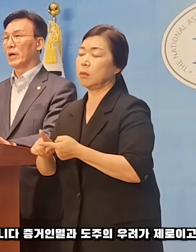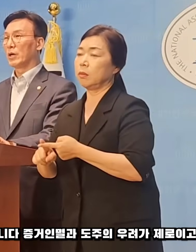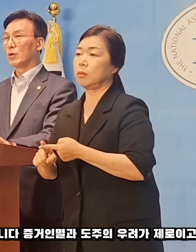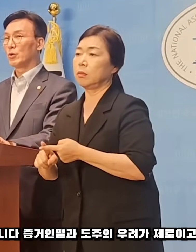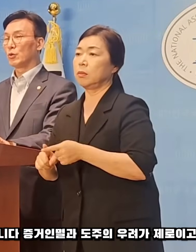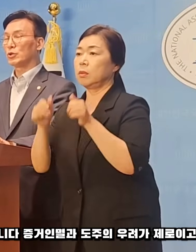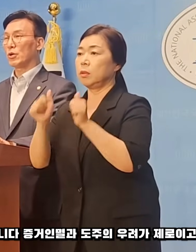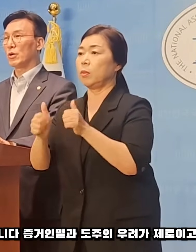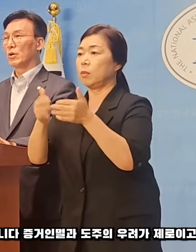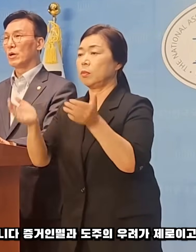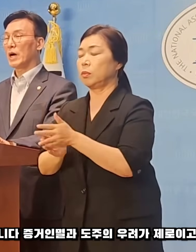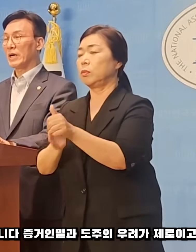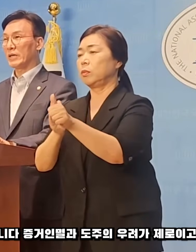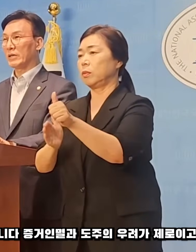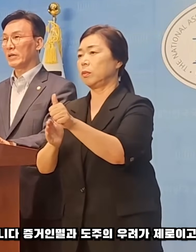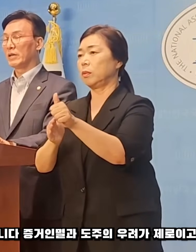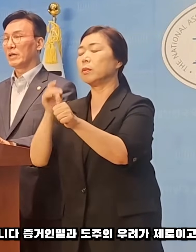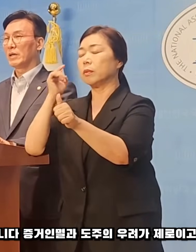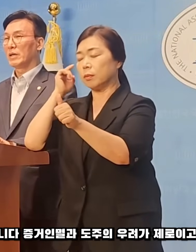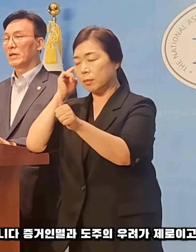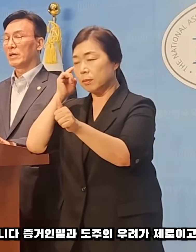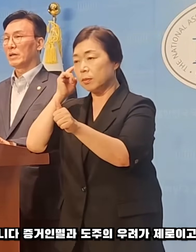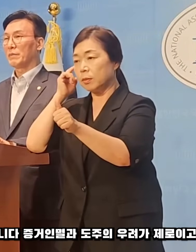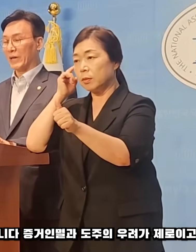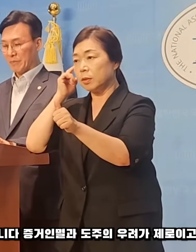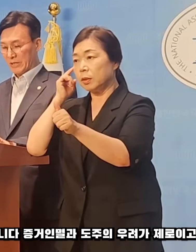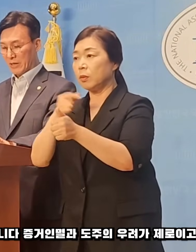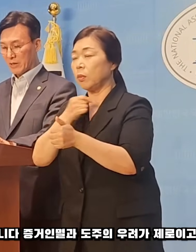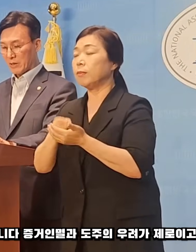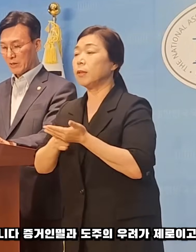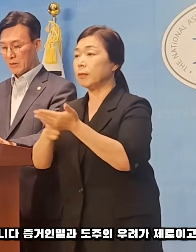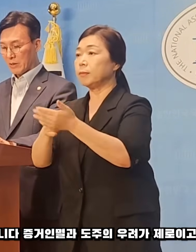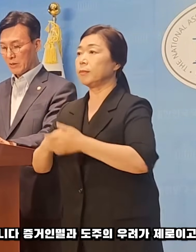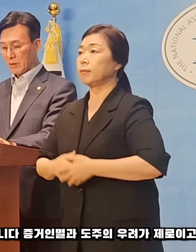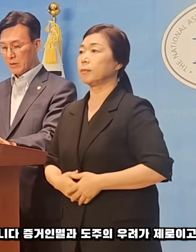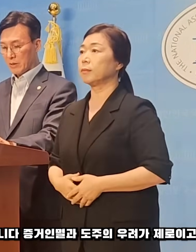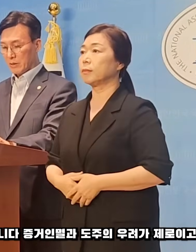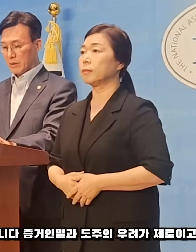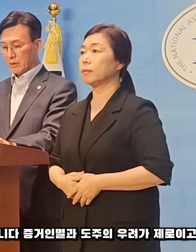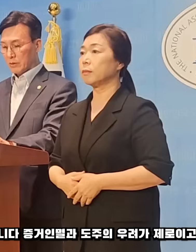재판부에 요청하기를 바랍니다.